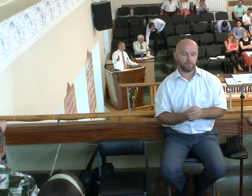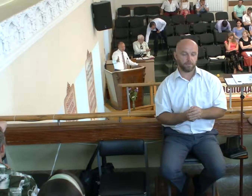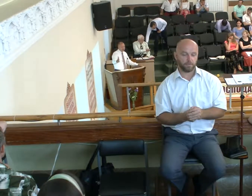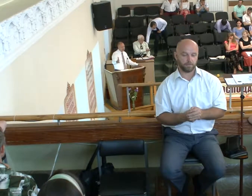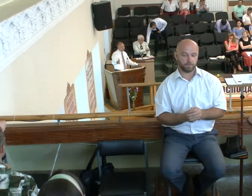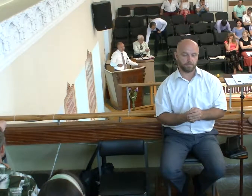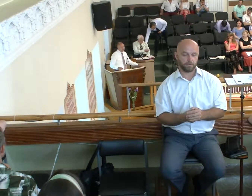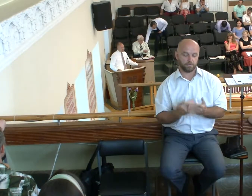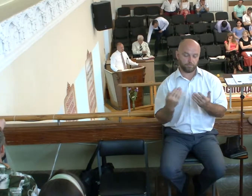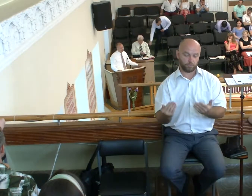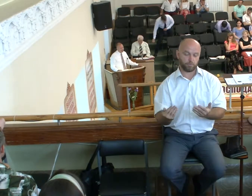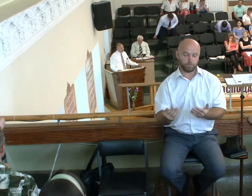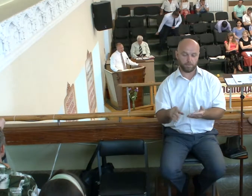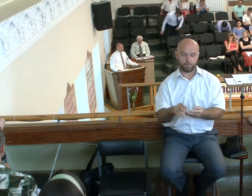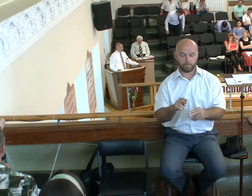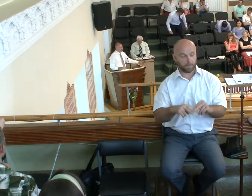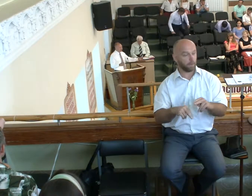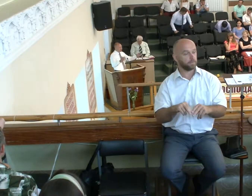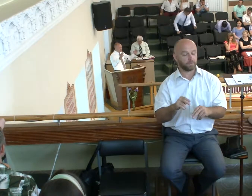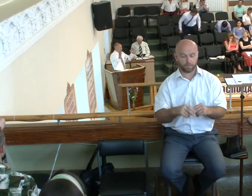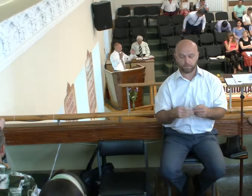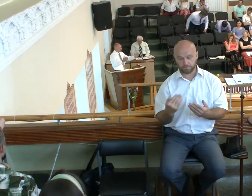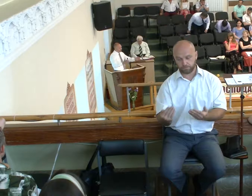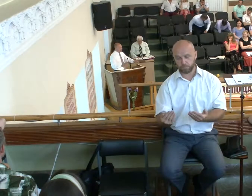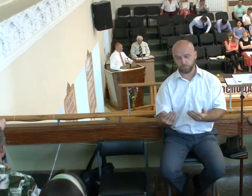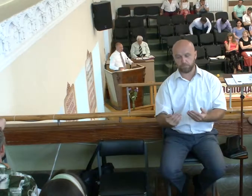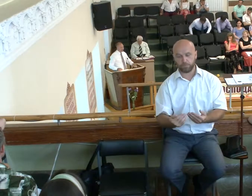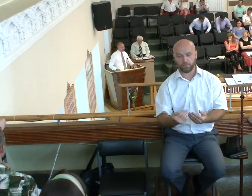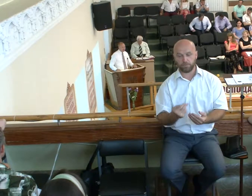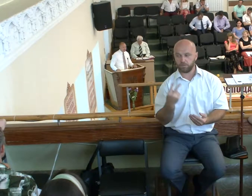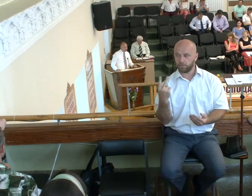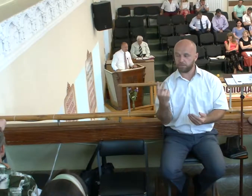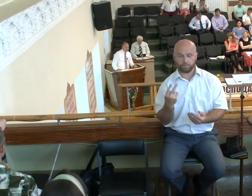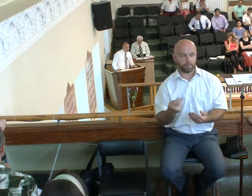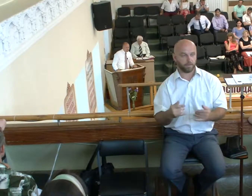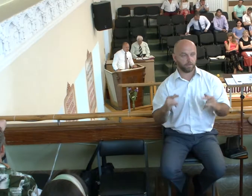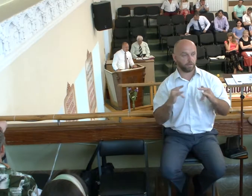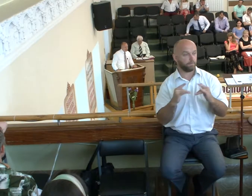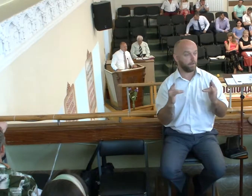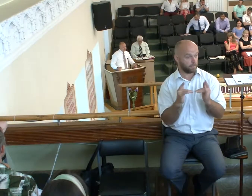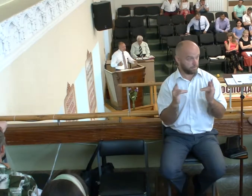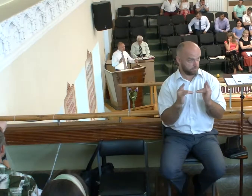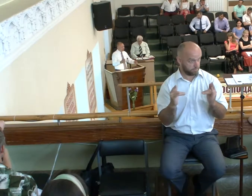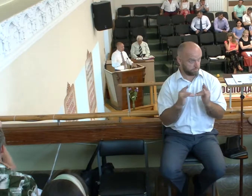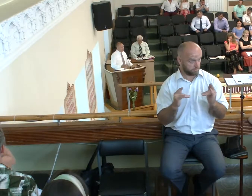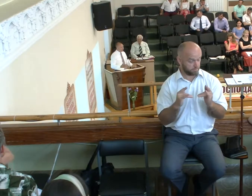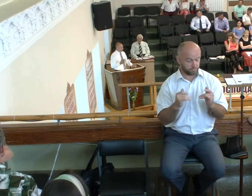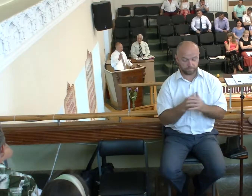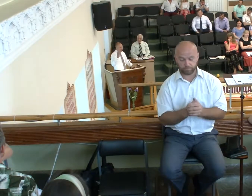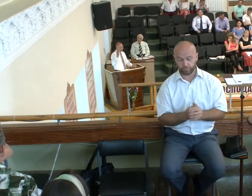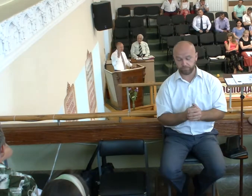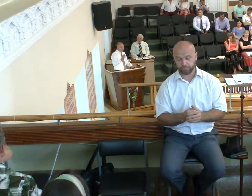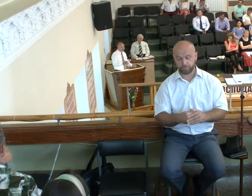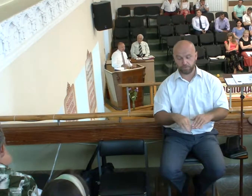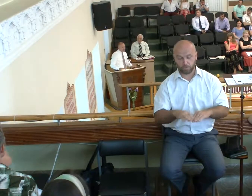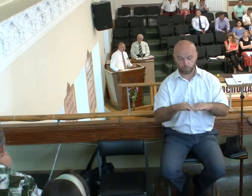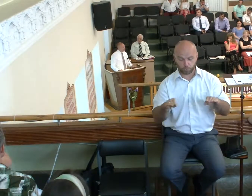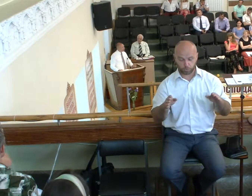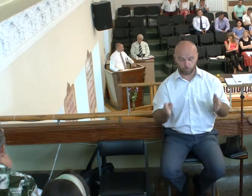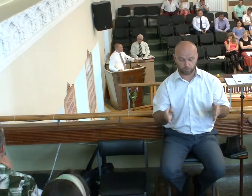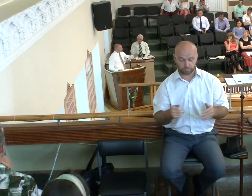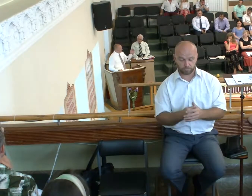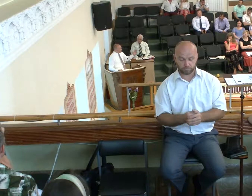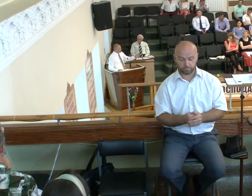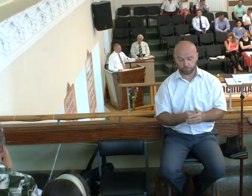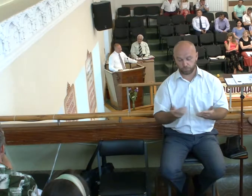вот практика твоя, вот мы ставим две кровати в гараже, стол вам, вы будете здесь